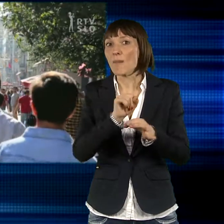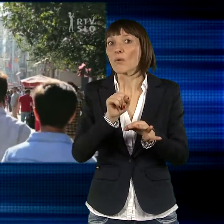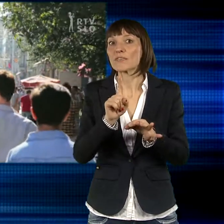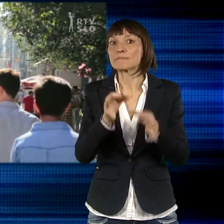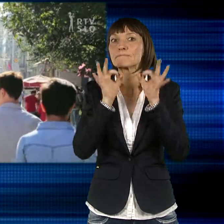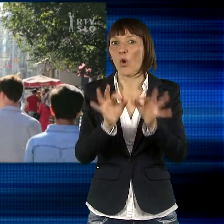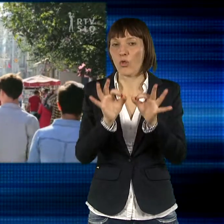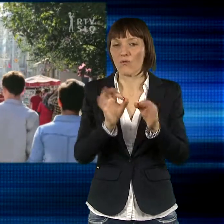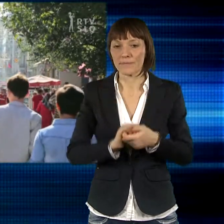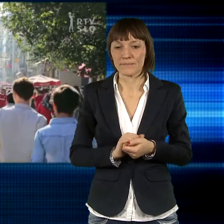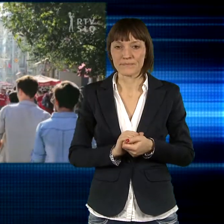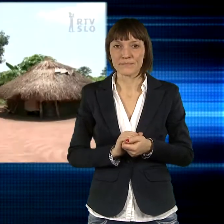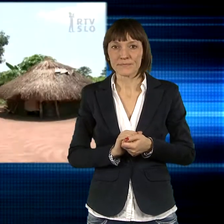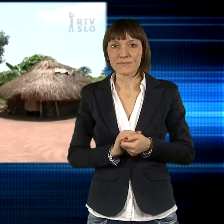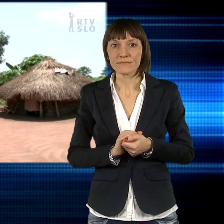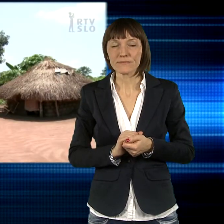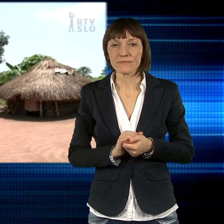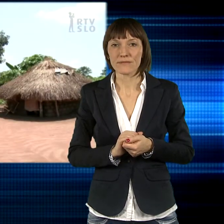njena pot negotova.